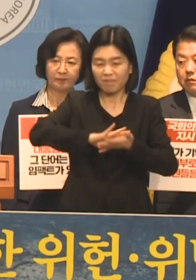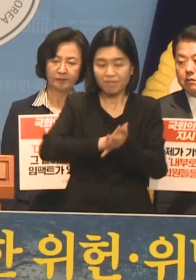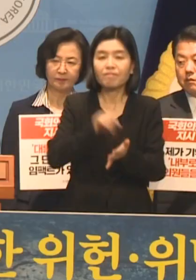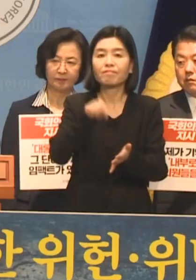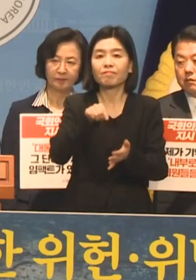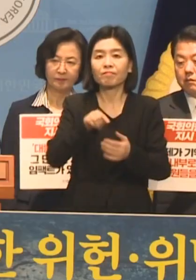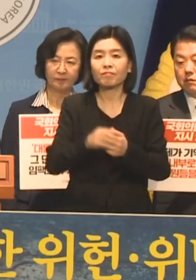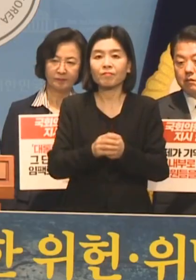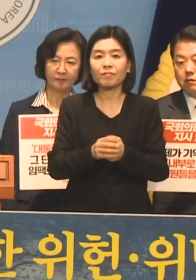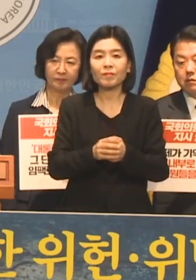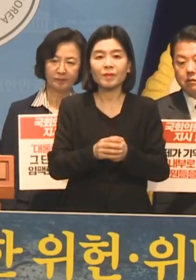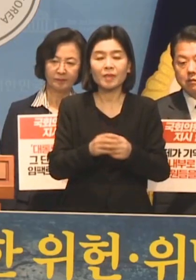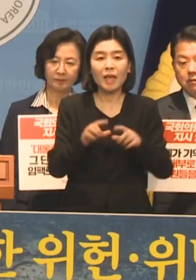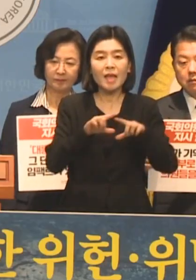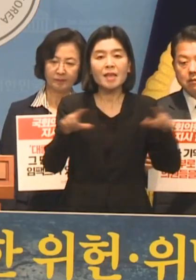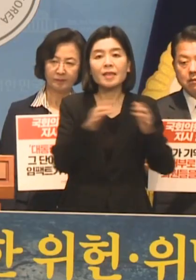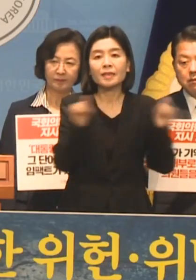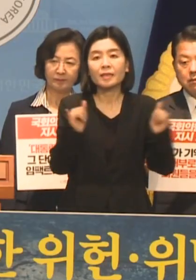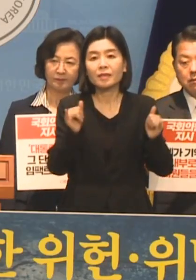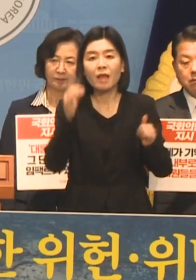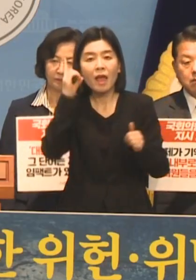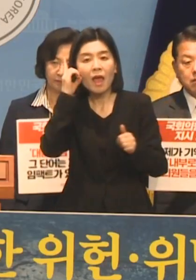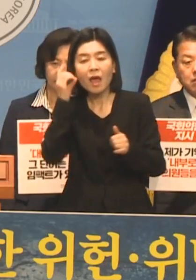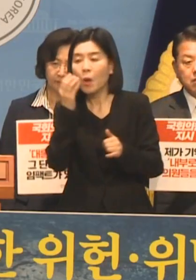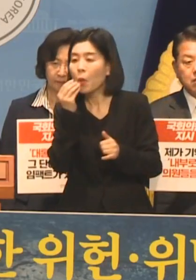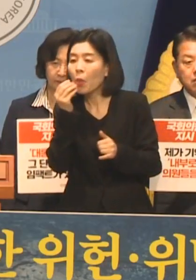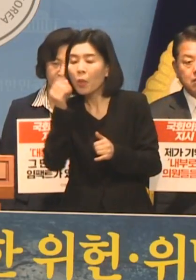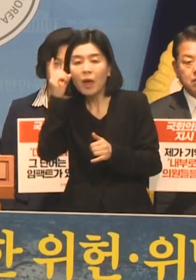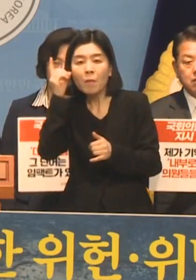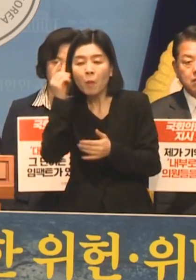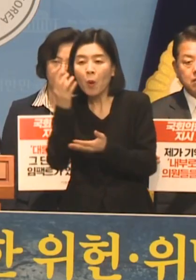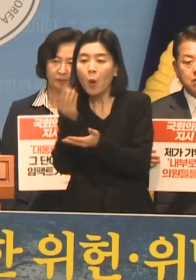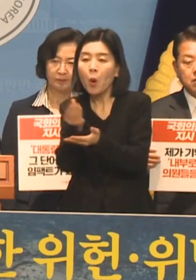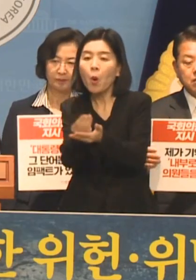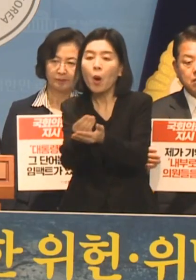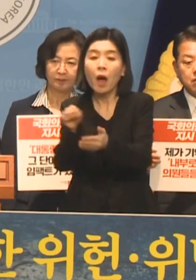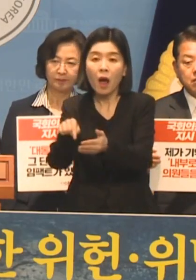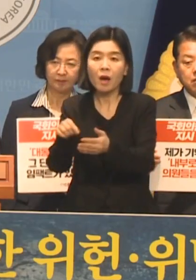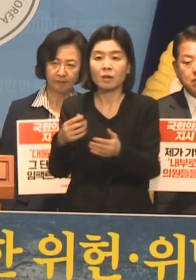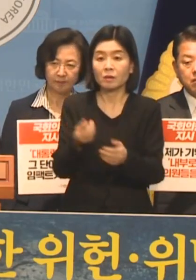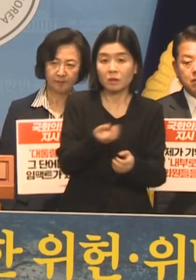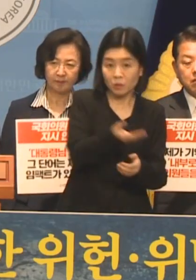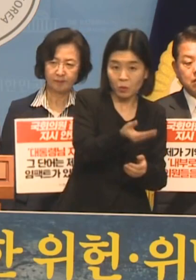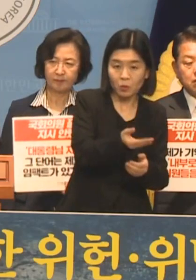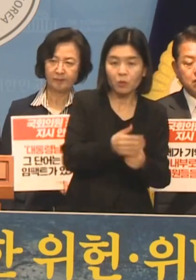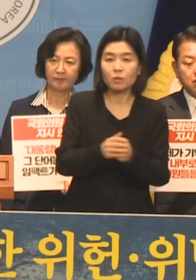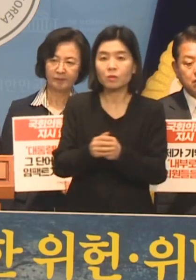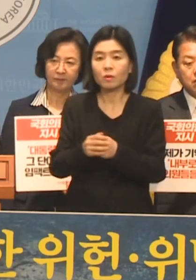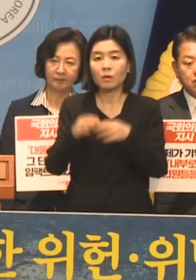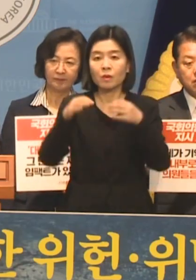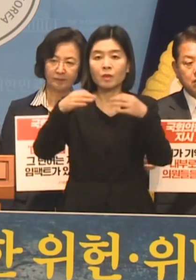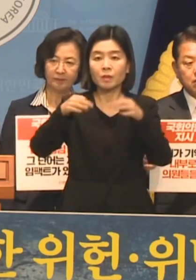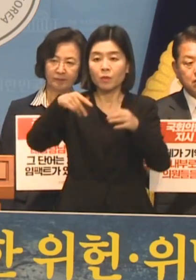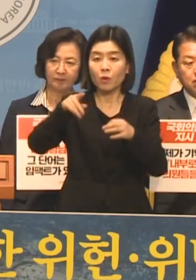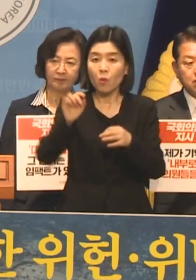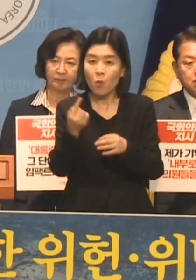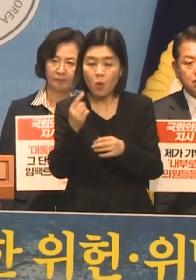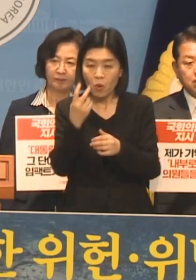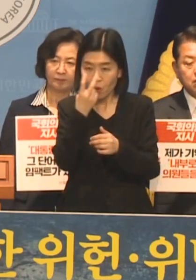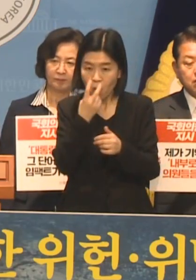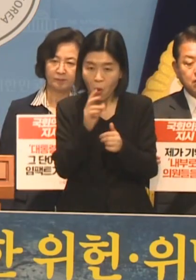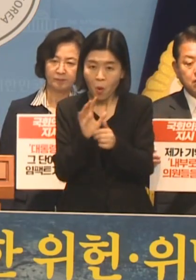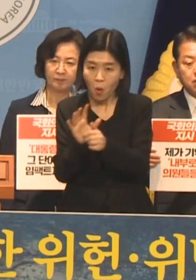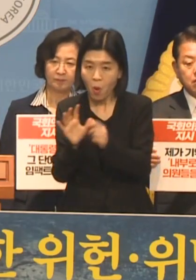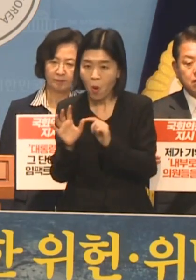민간인 비화폰 지급, 적법한 체포영장 집행 방해, 김성훈 차장의 블랙박스 삭제 지시 등 대통령